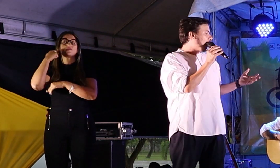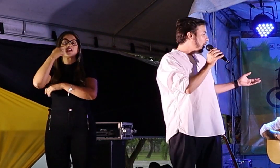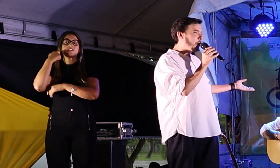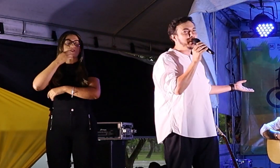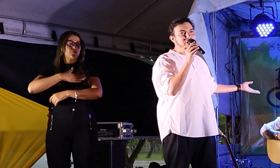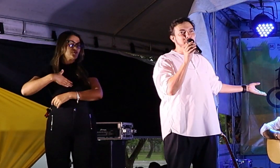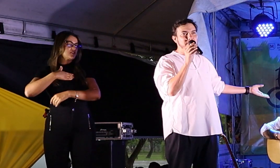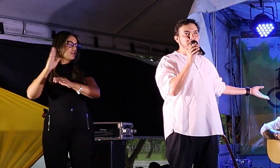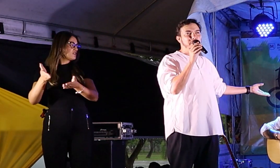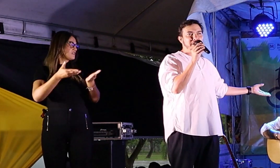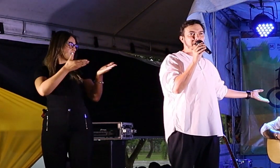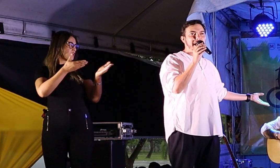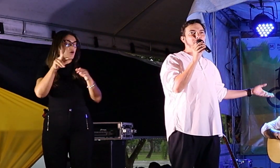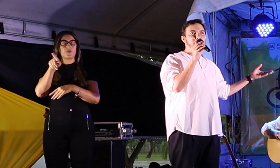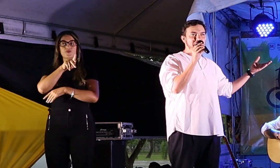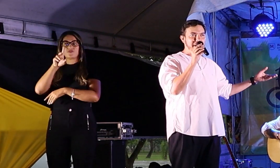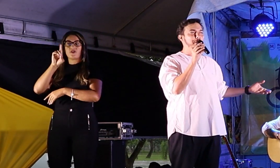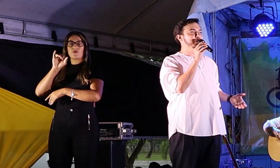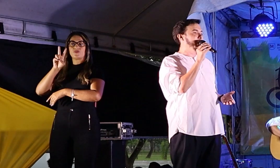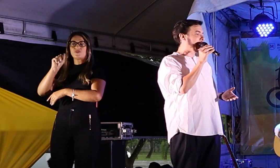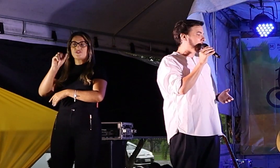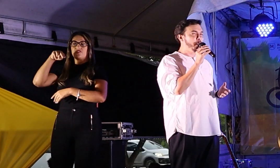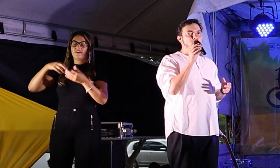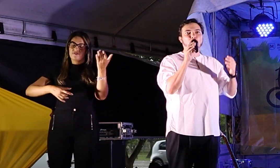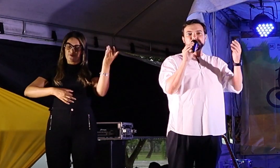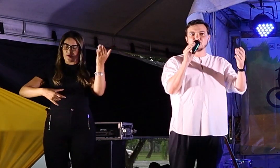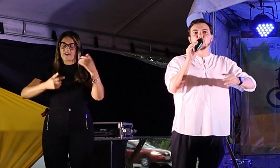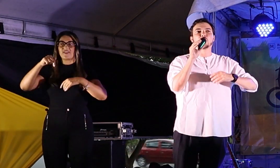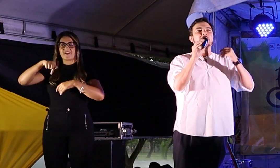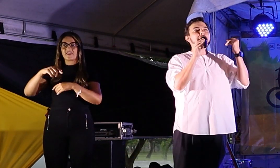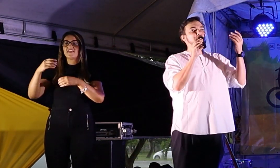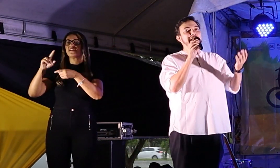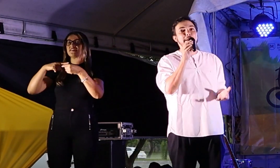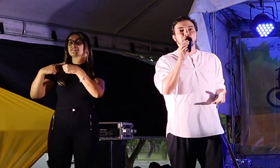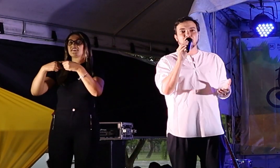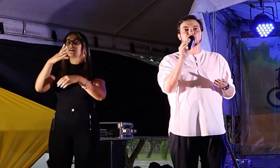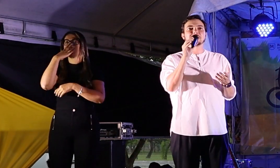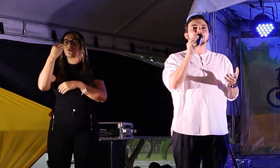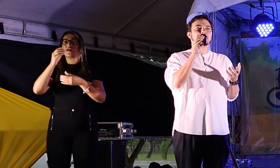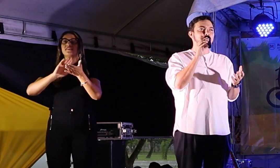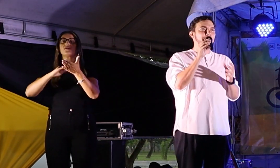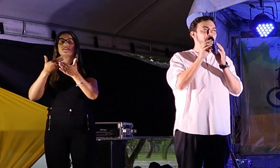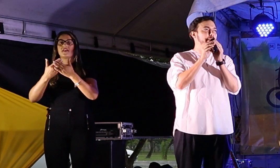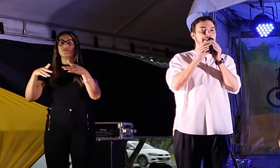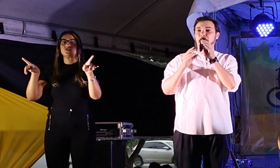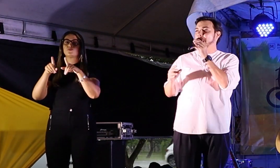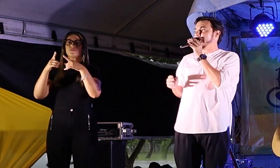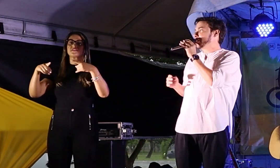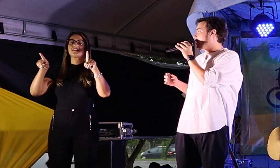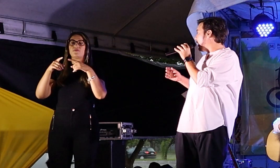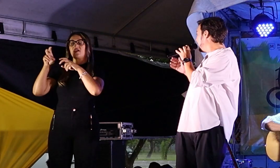cidade, que é o próprio Claudivan Santiago, violeiro aqui do Guará, o compositor e o intérprete de músicas caipiras